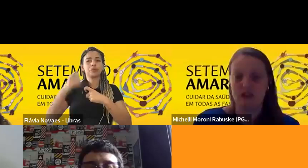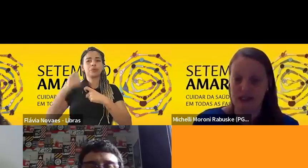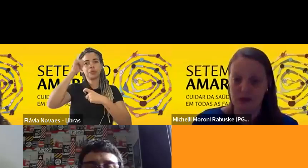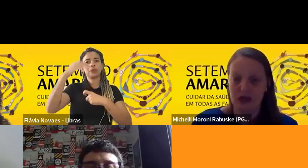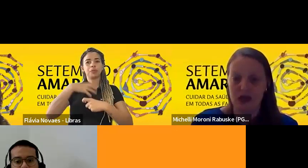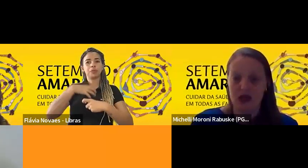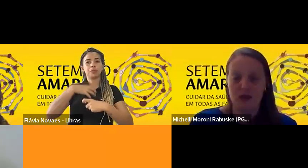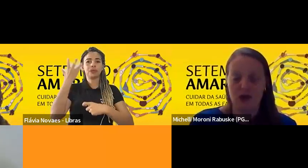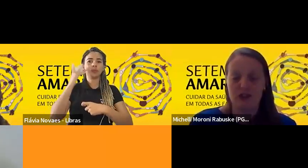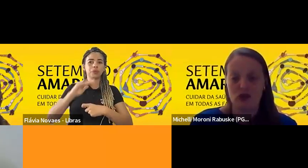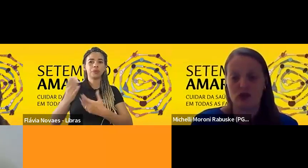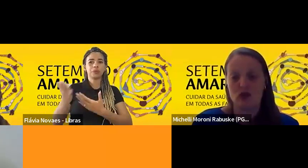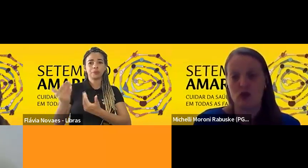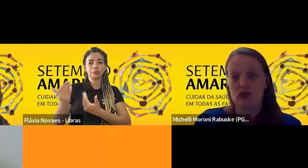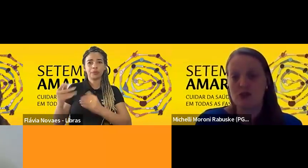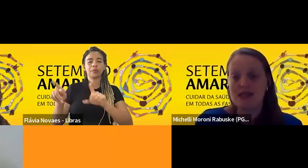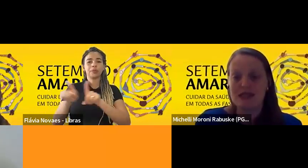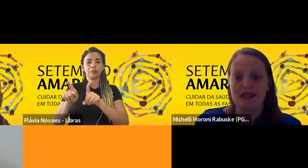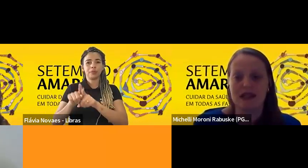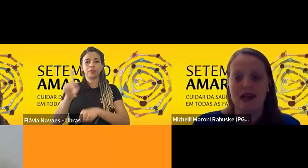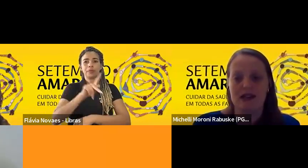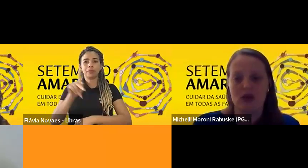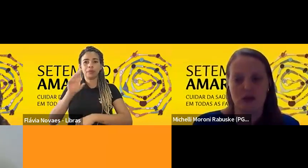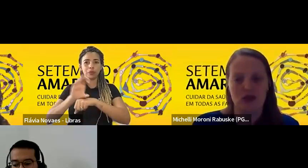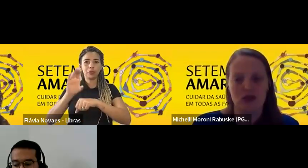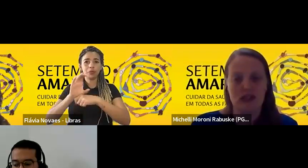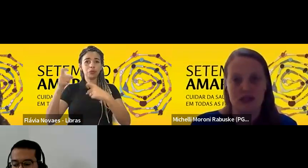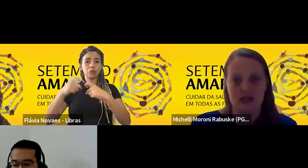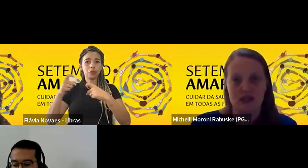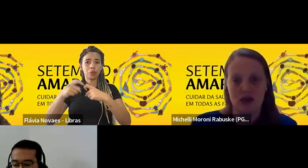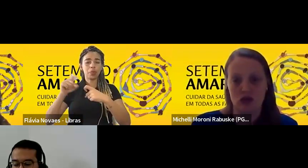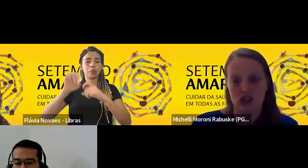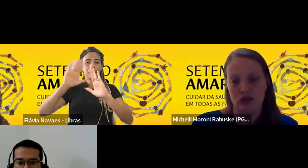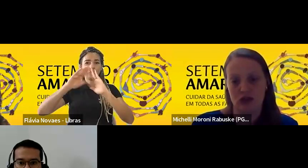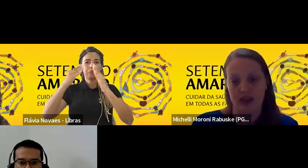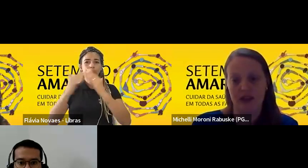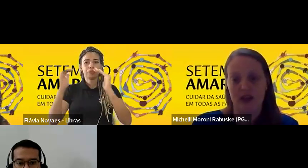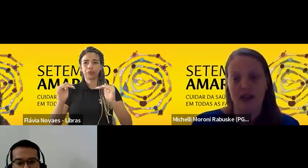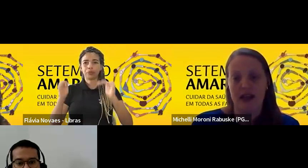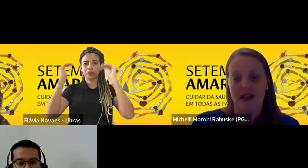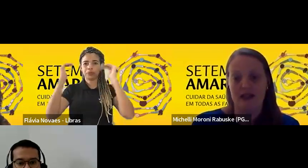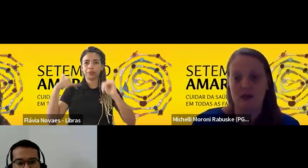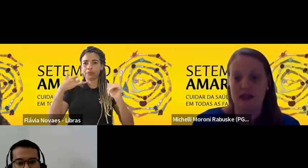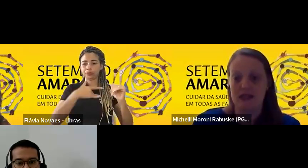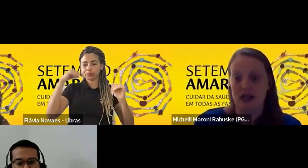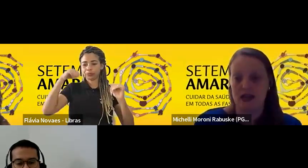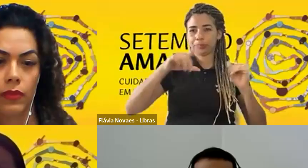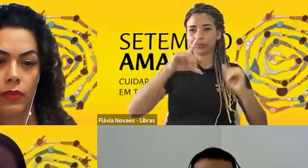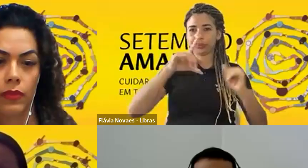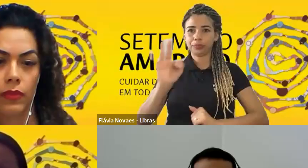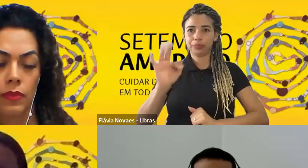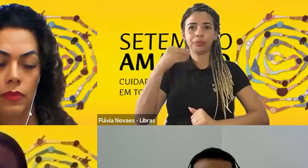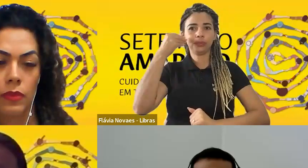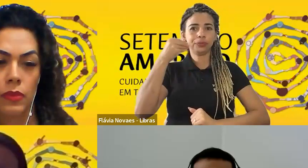pela Unifesp e professor do curso de medicina da Escola Superior de Ciências da Saúde aqui no DF. Ele tem experiência na